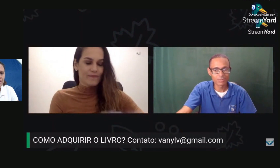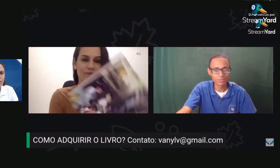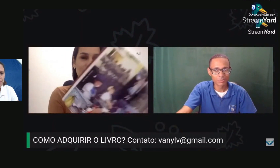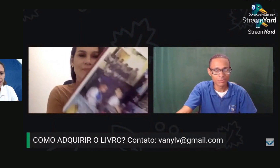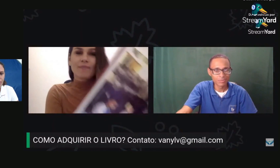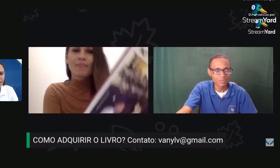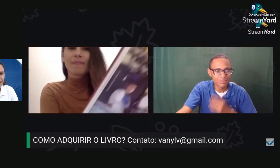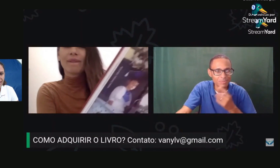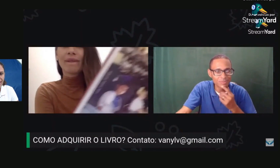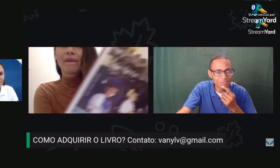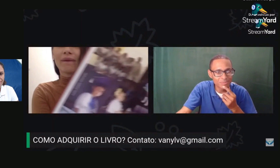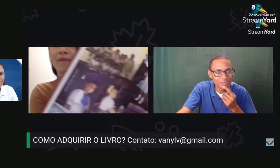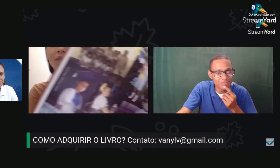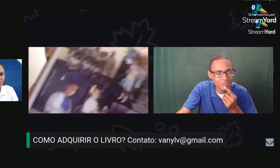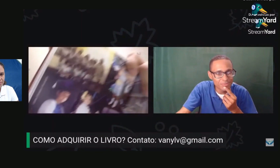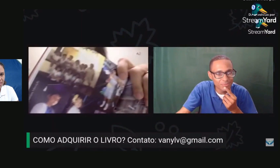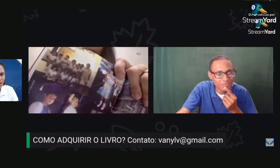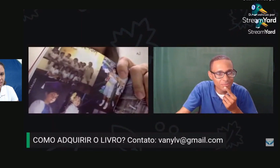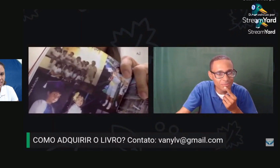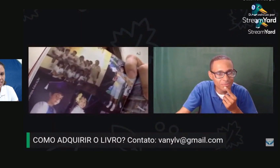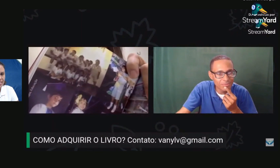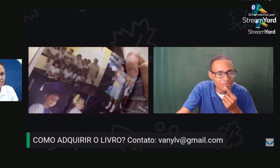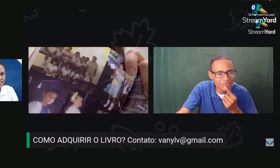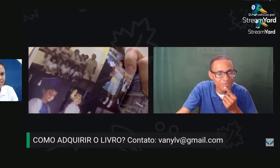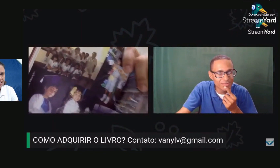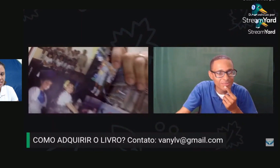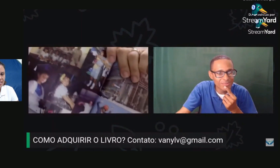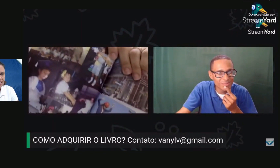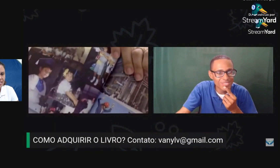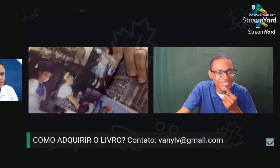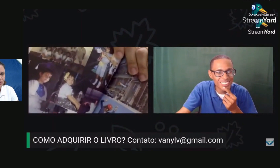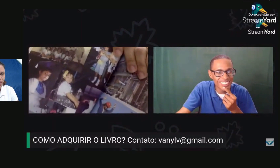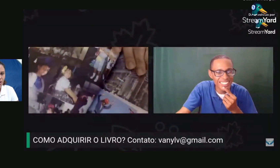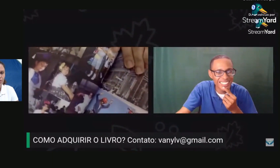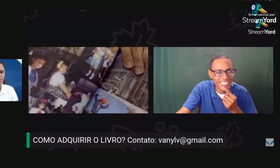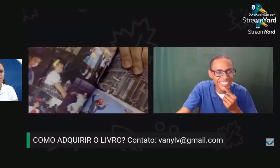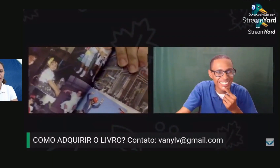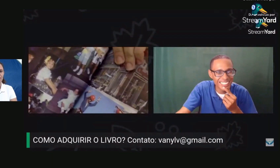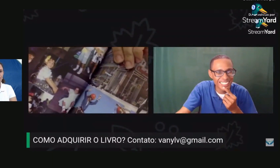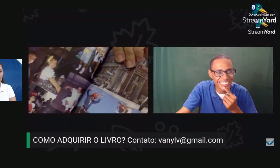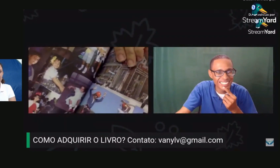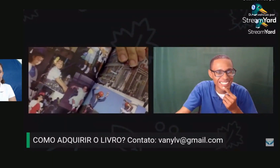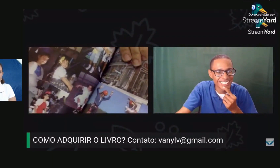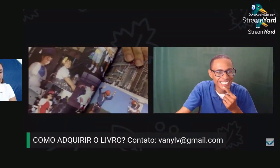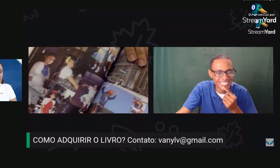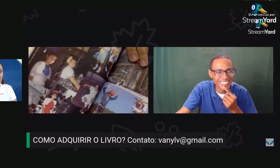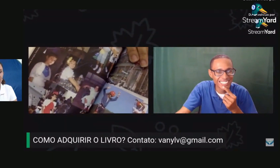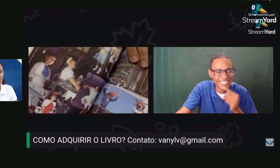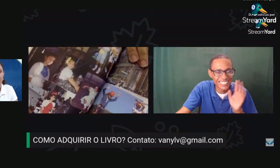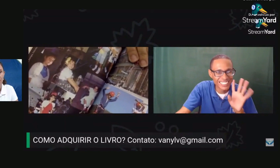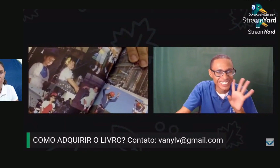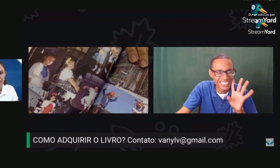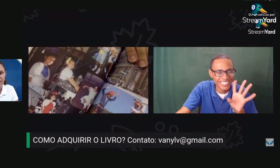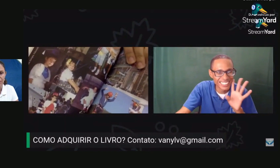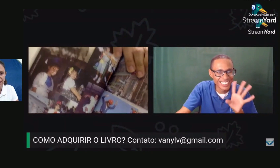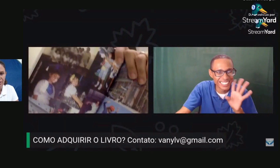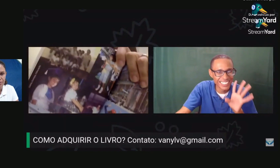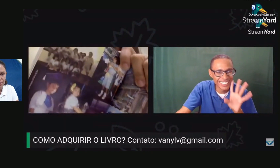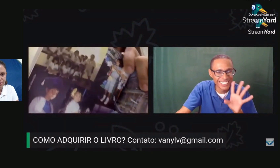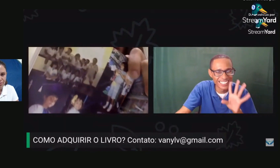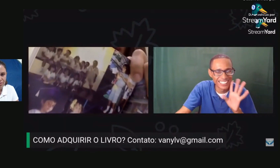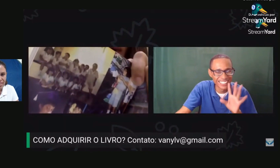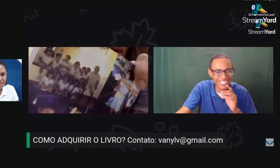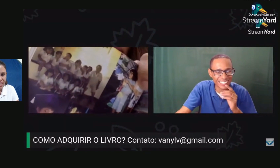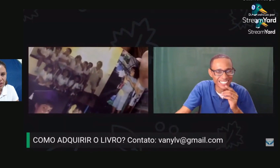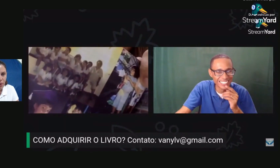eu explico aqui, né? Olha aqui nessas fotos, nesse vídeo, nessas fotos aqui do